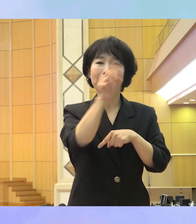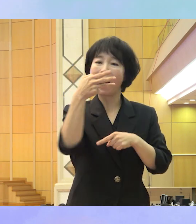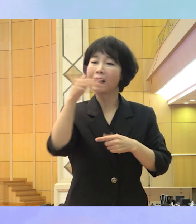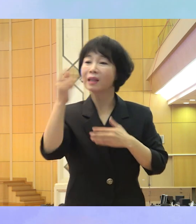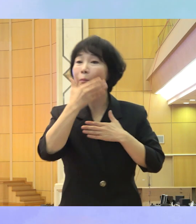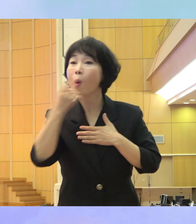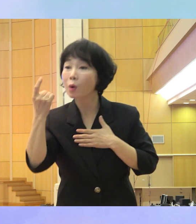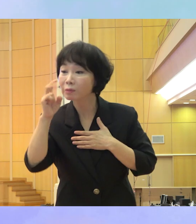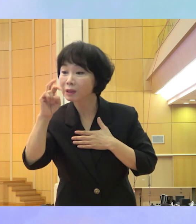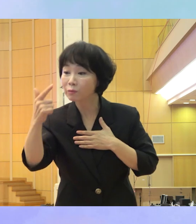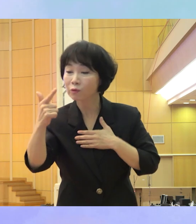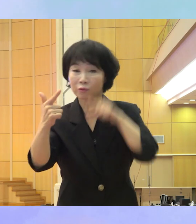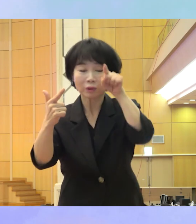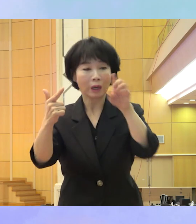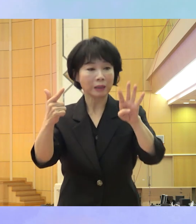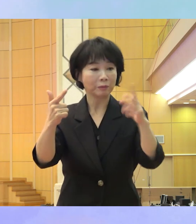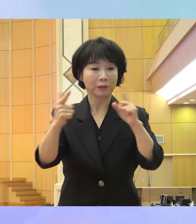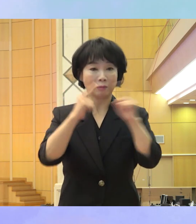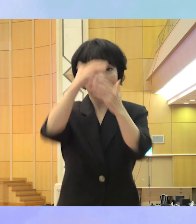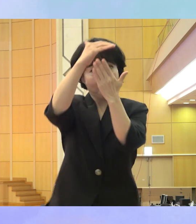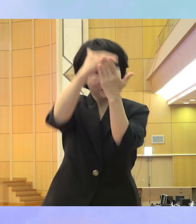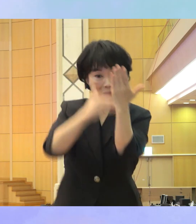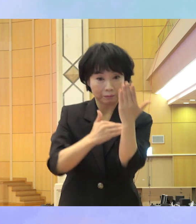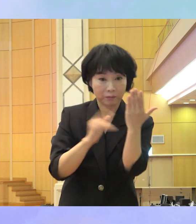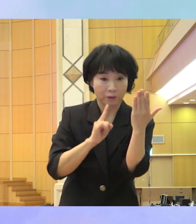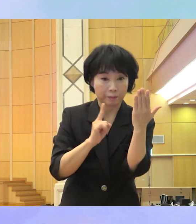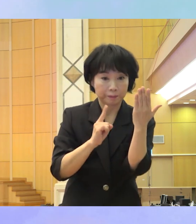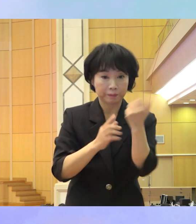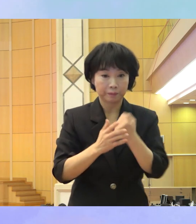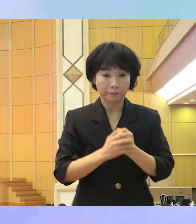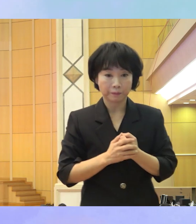마태복음 26장 44절 볼까요?